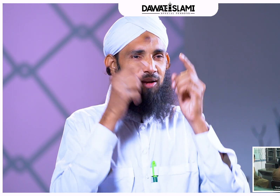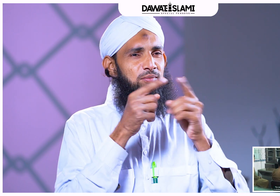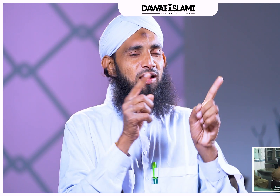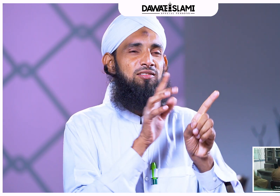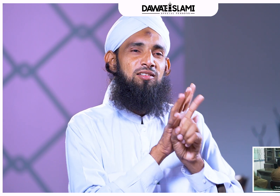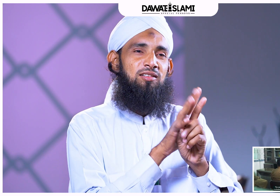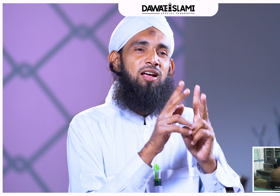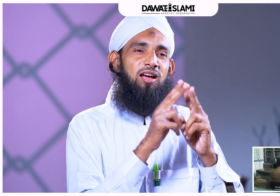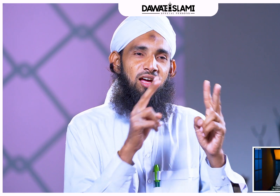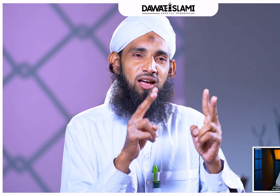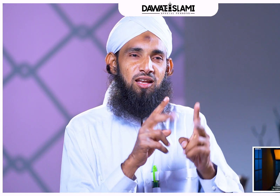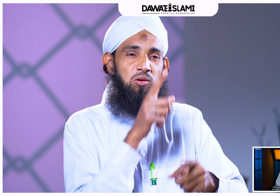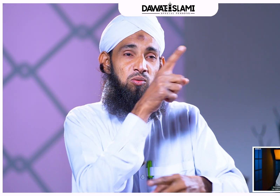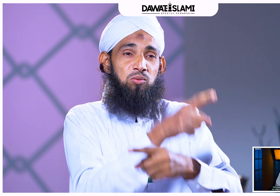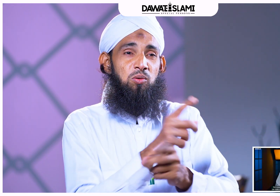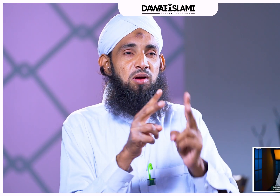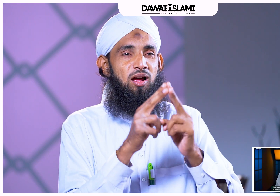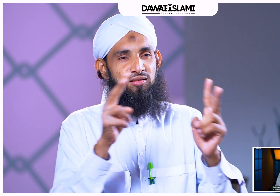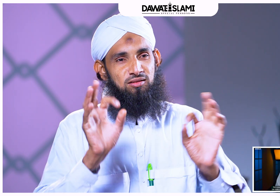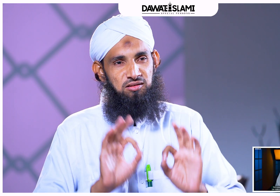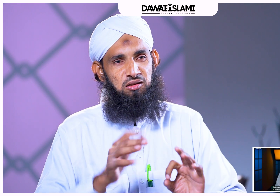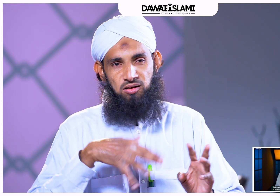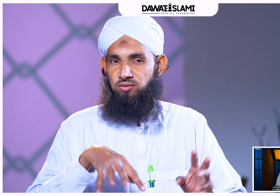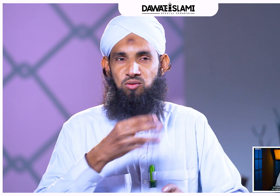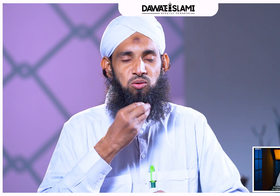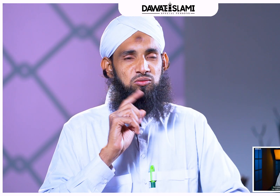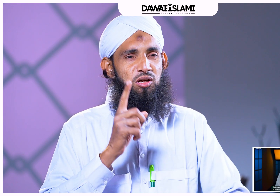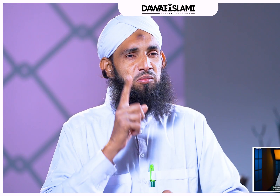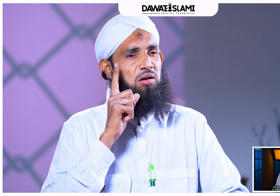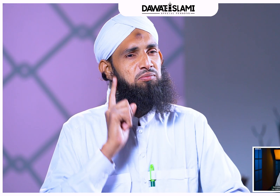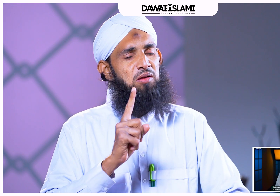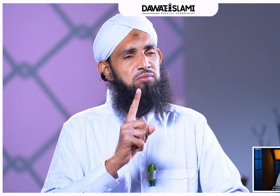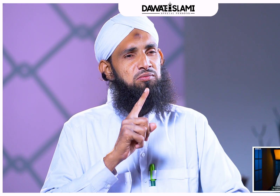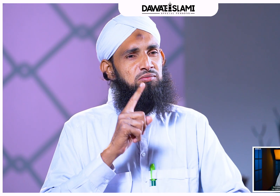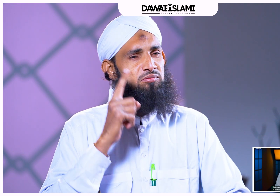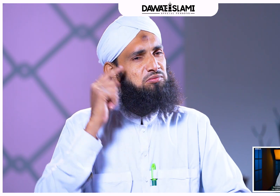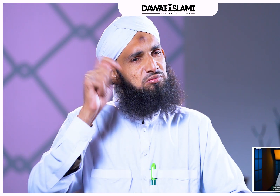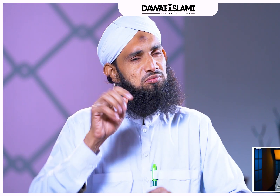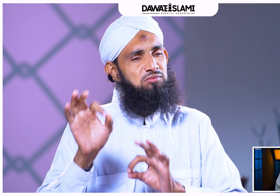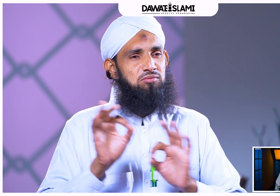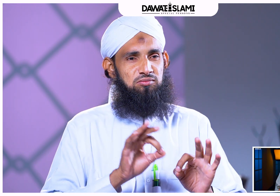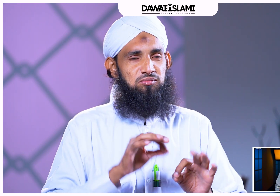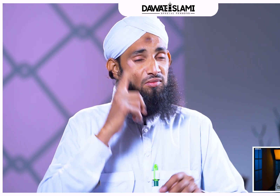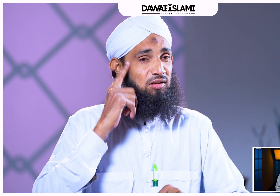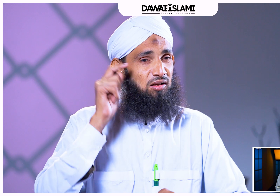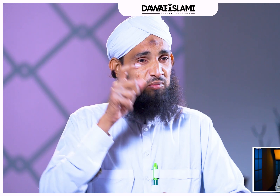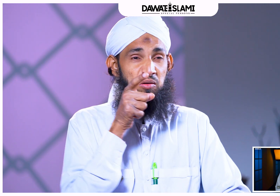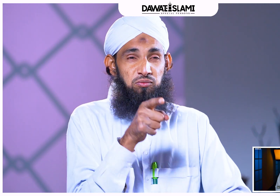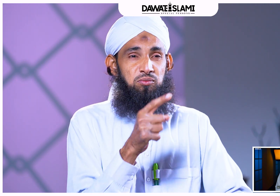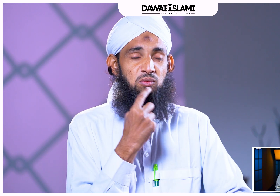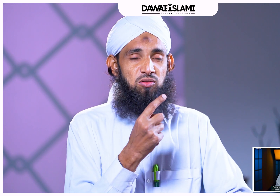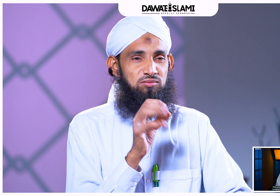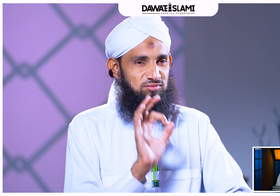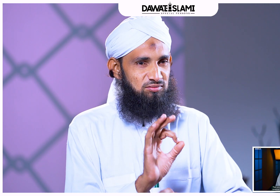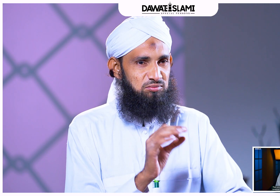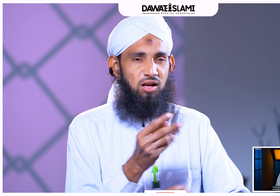اور حاکم کا الگ۔ لیکن آج کل تو سارے ہی حاکم بن گئے ہیں۔ حاکم سختی سے کوئی بات منوا سکتا ہے، لیکن یہ کام عوام کا نہیں۔